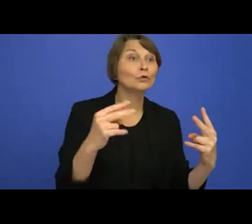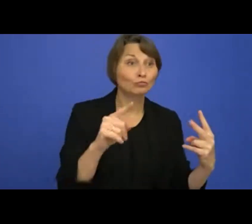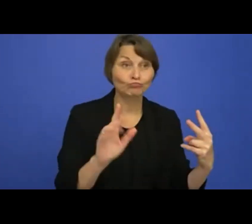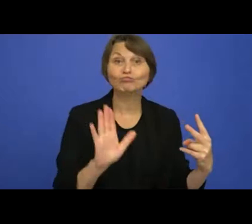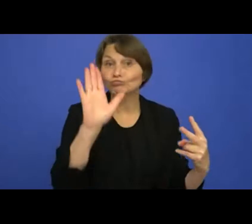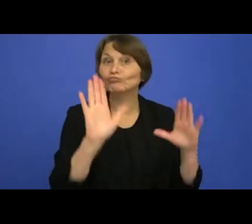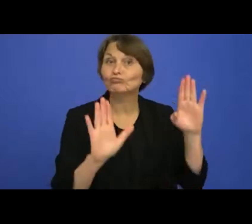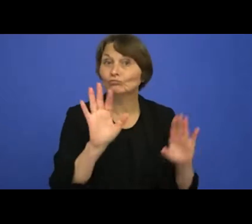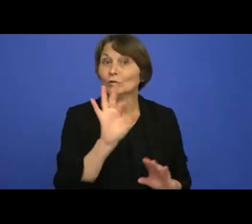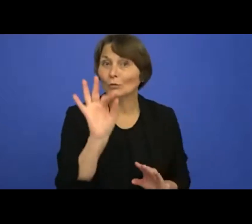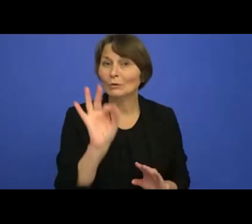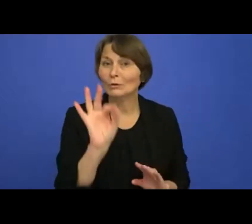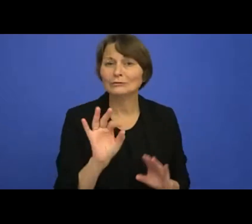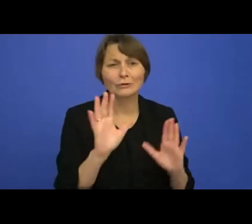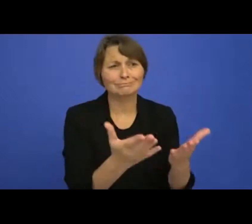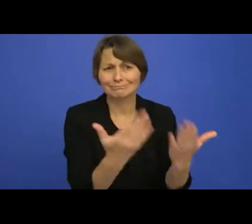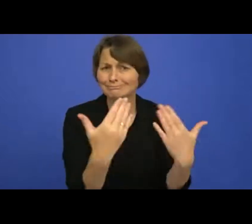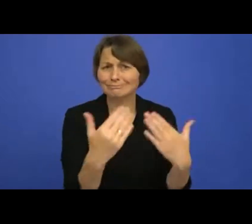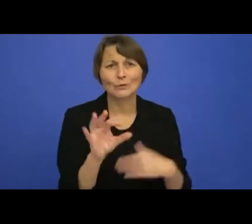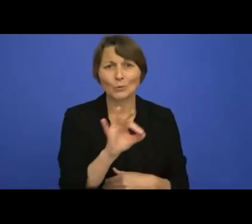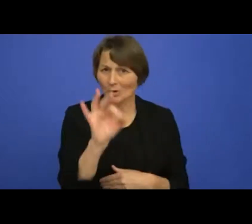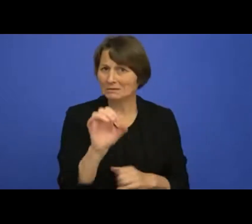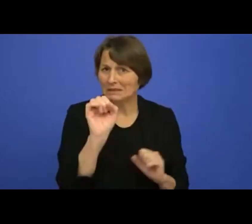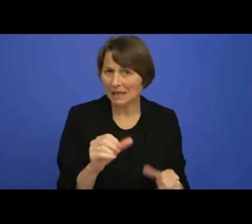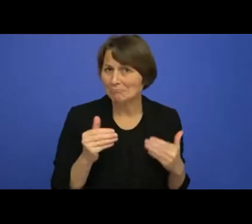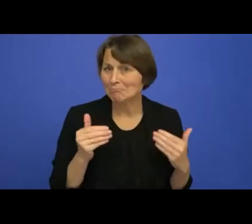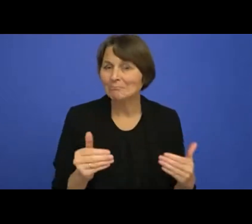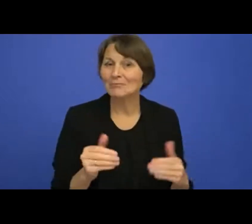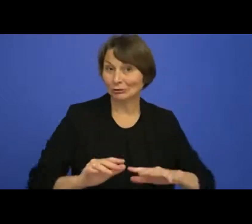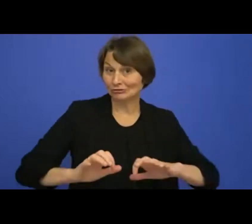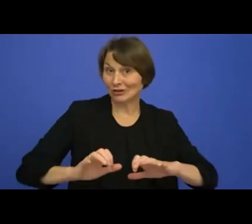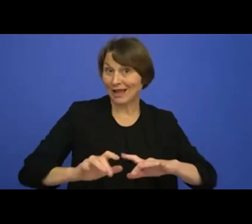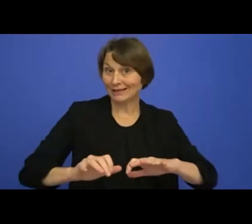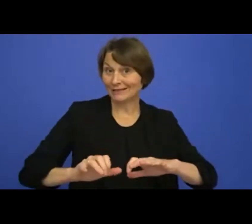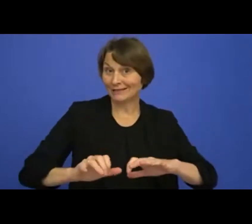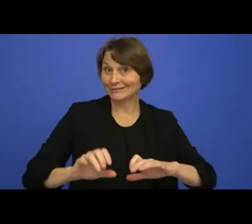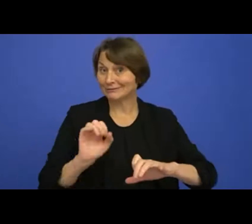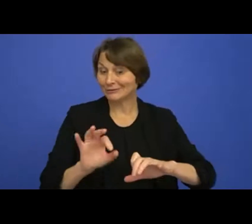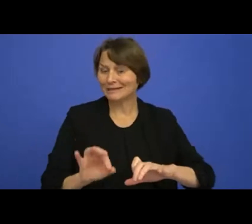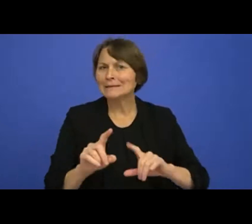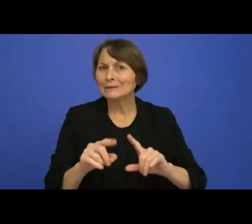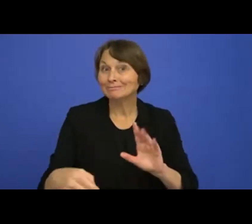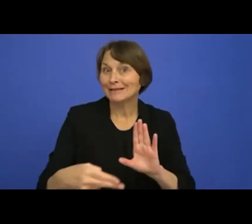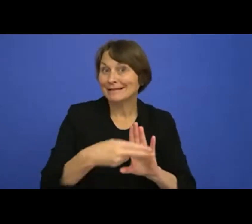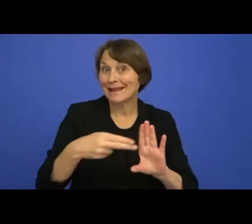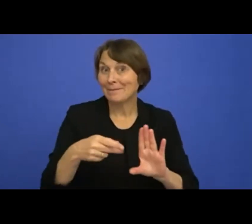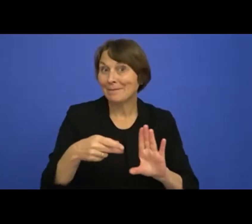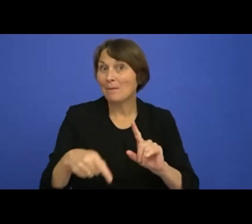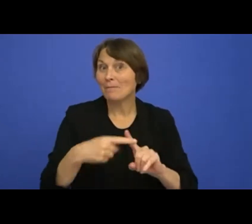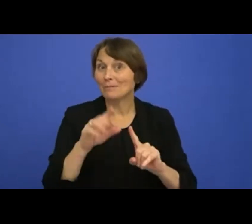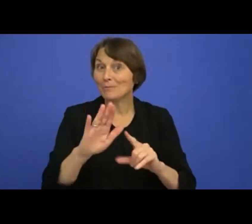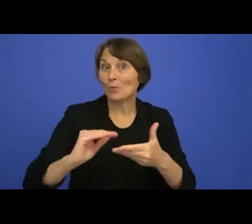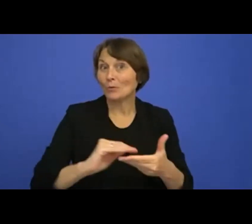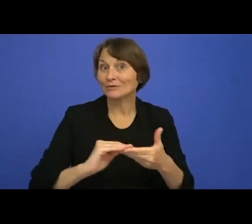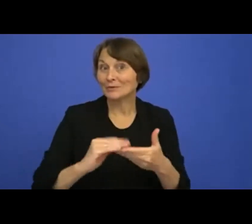vers le public, lui permettre d'intervenir et de poser des questions à nos intervenants. Donc, n'hésitez pas à poser des questions dans le chat, n'hésitez pas et